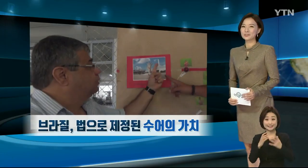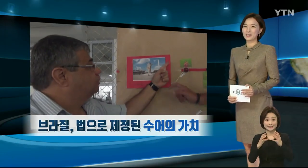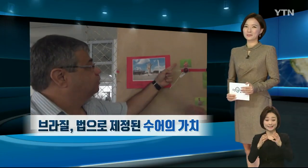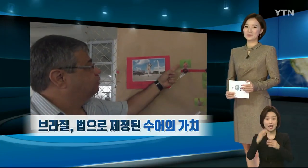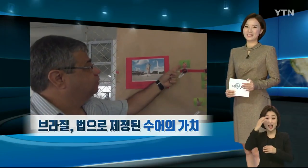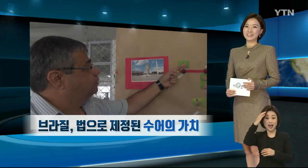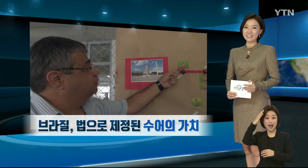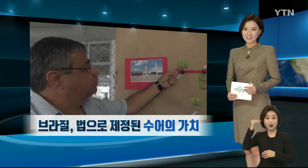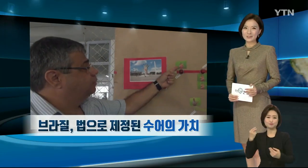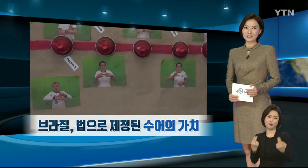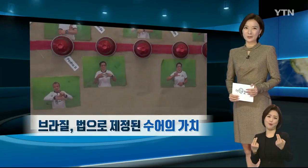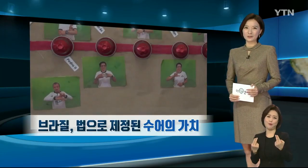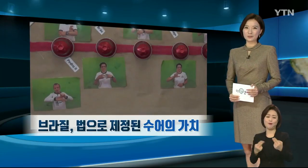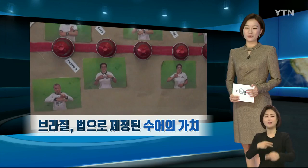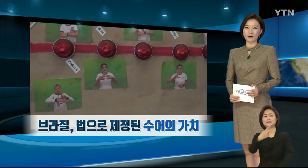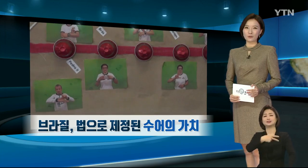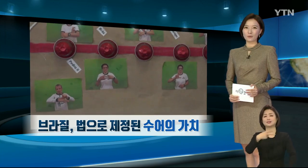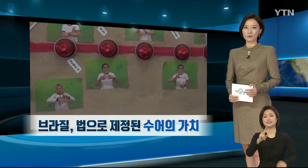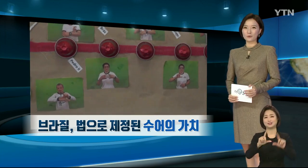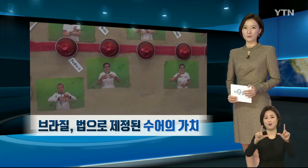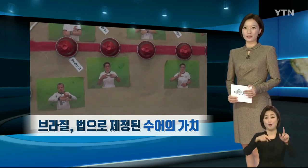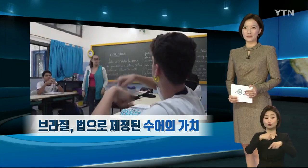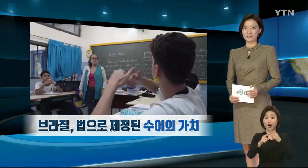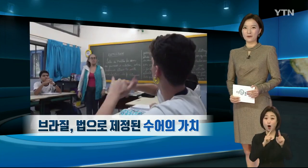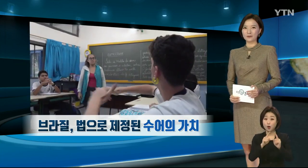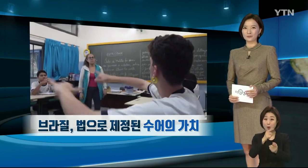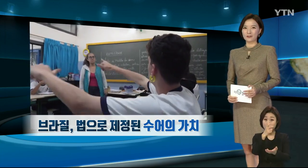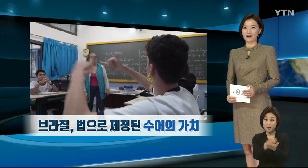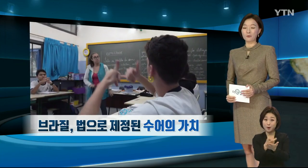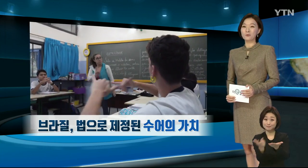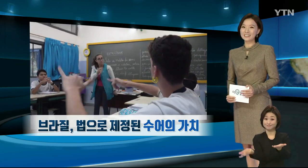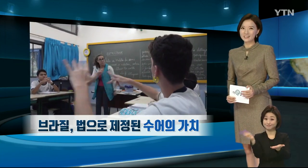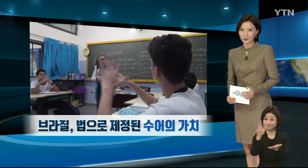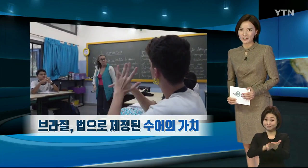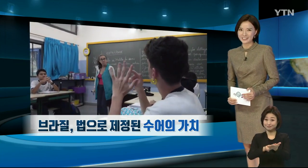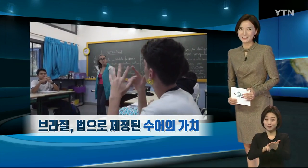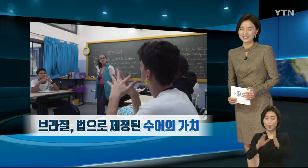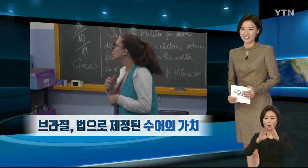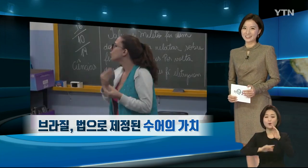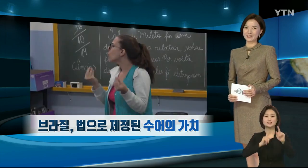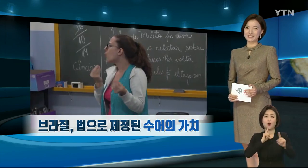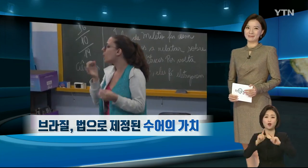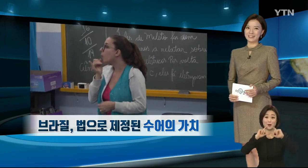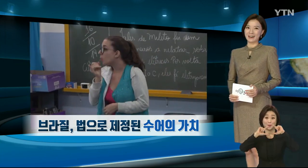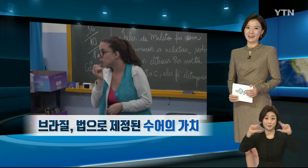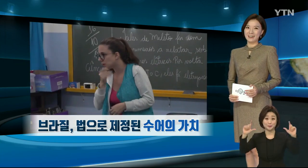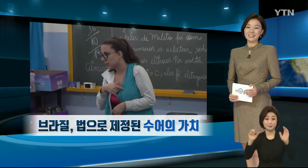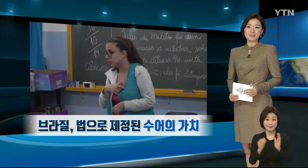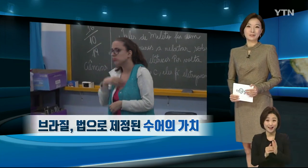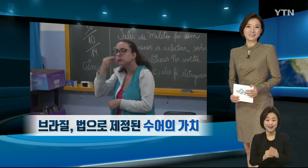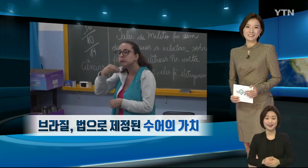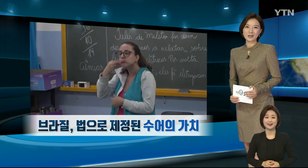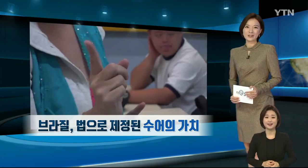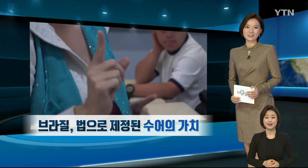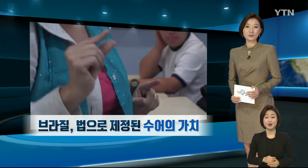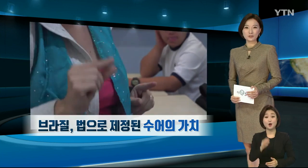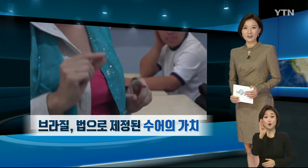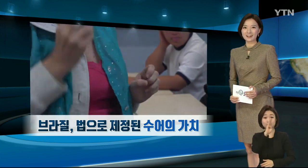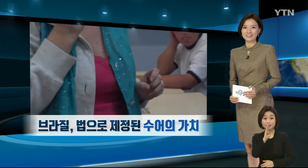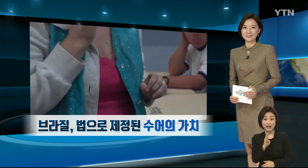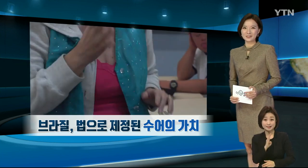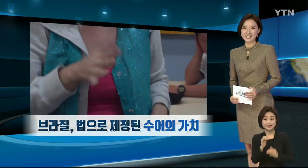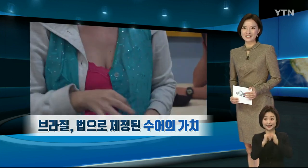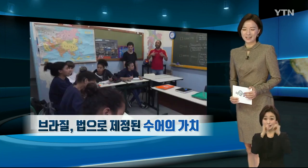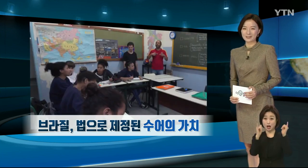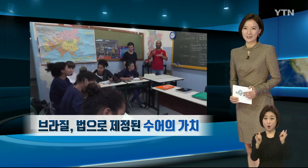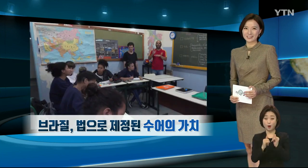브라질에선 한국에 앞서 지난 2002년 수어 언어법이 공포되면서 수어가 공식 언어의 지위를 갖게 됐습니다. 브라질 사회에서